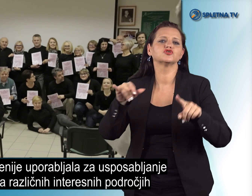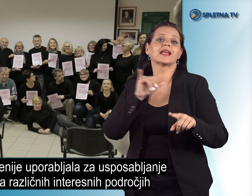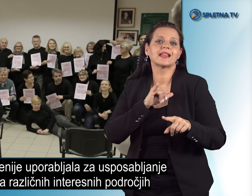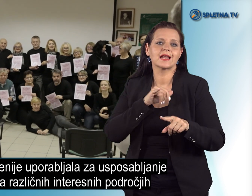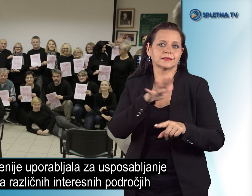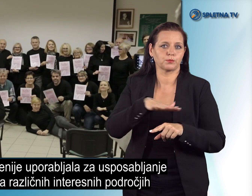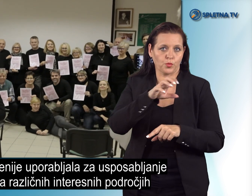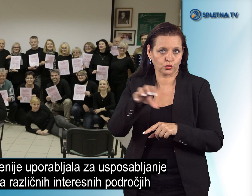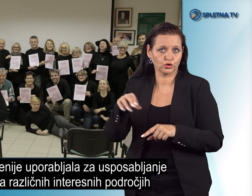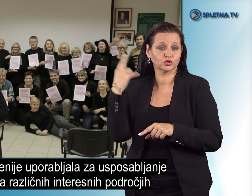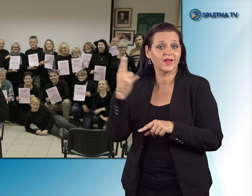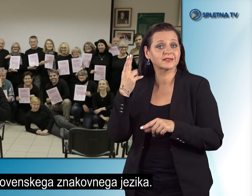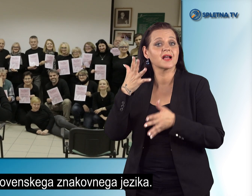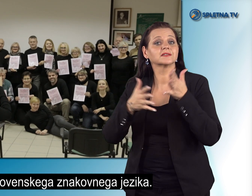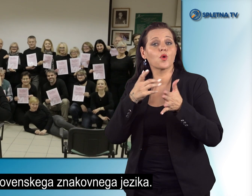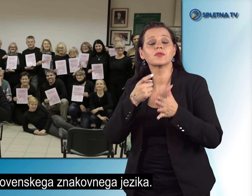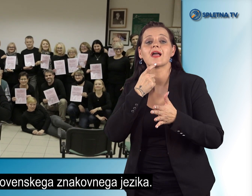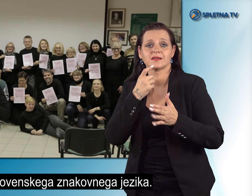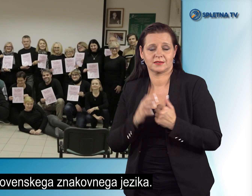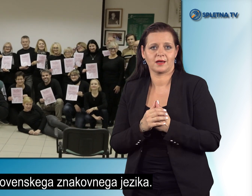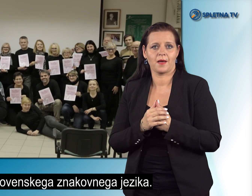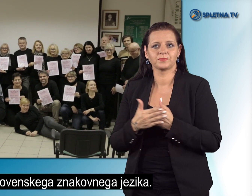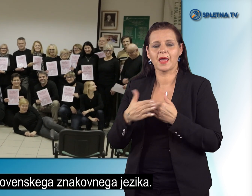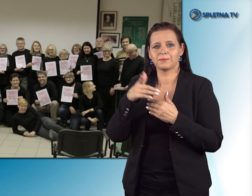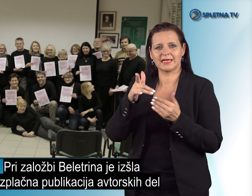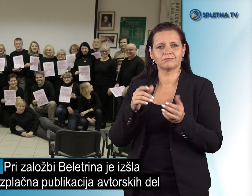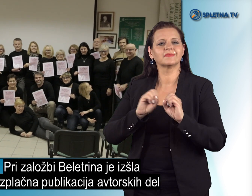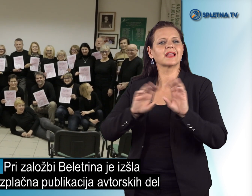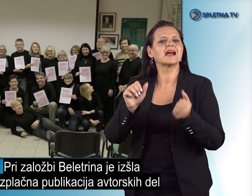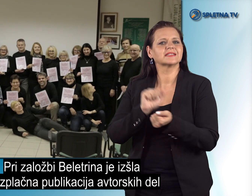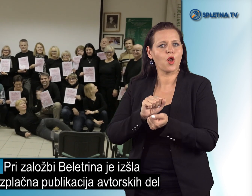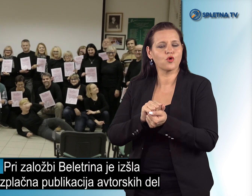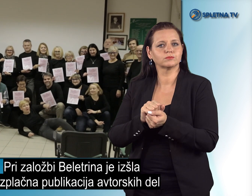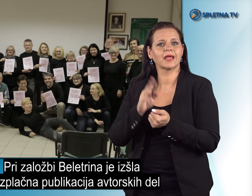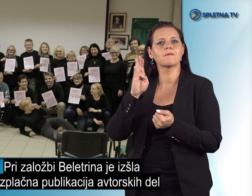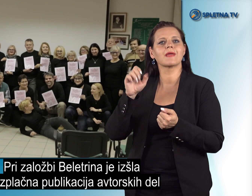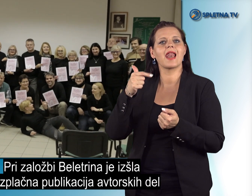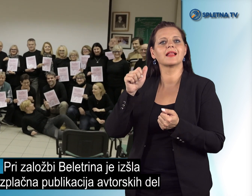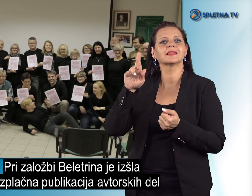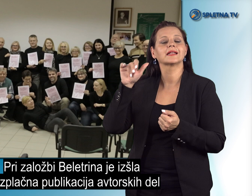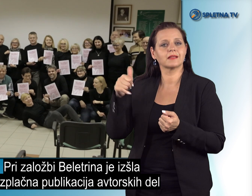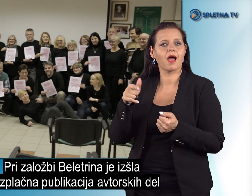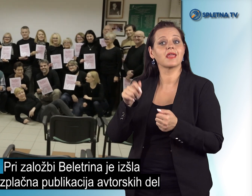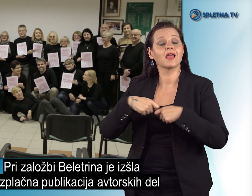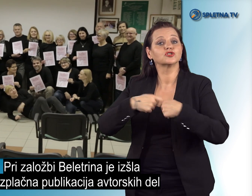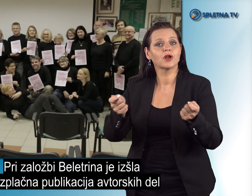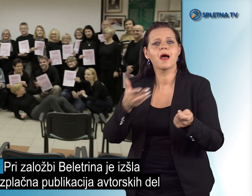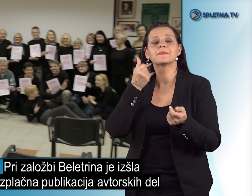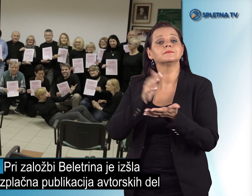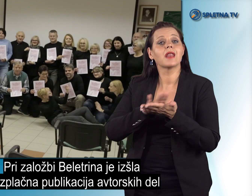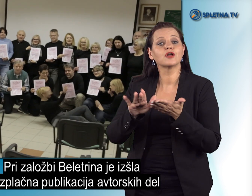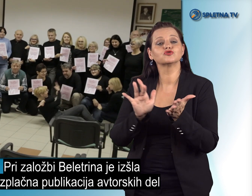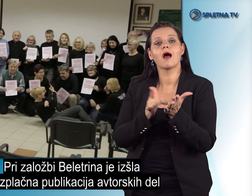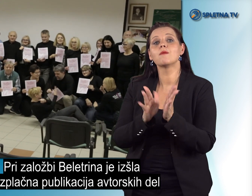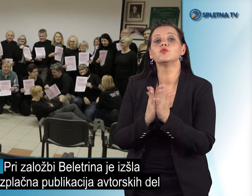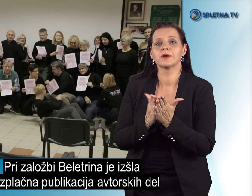različnih interesnih področjih slovenskega znakovnega jezika. Pri založbi Beletrina je izšla brezplačna publikacija